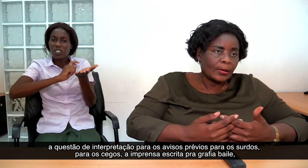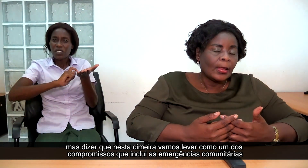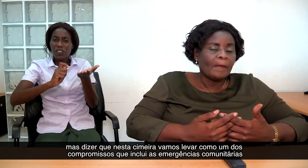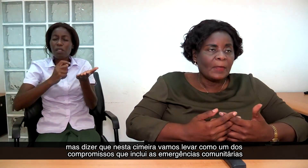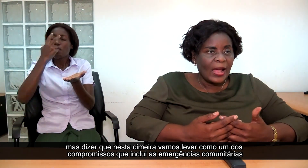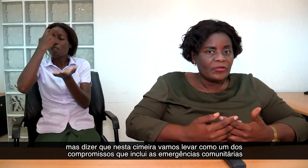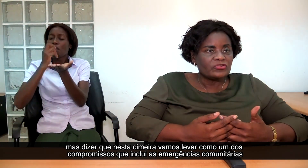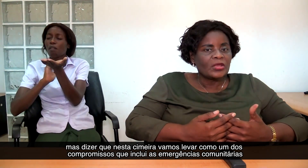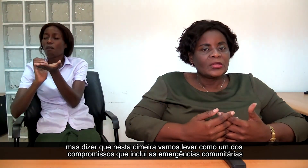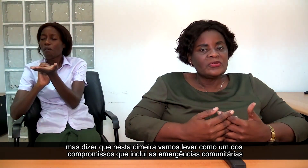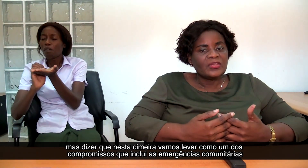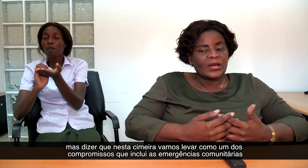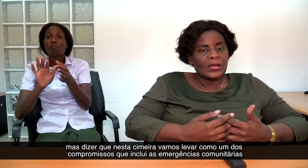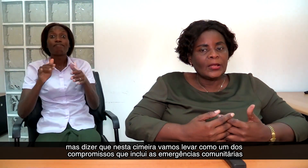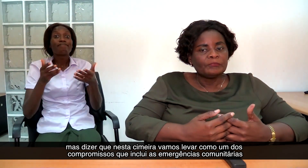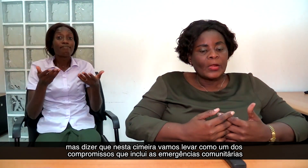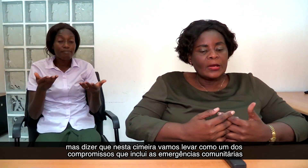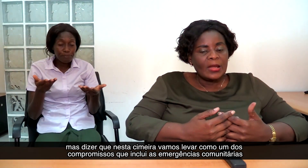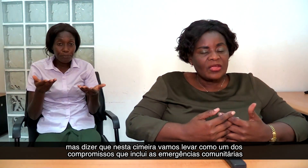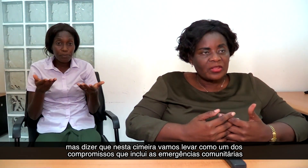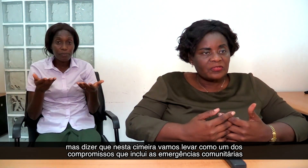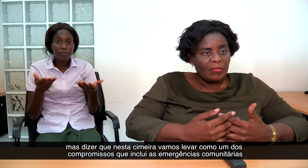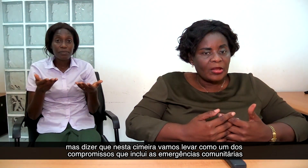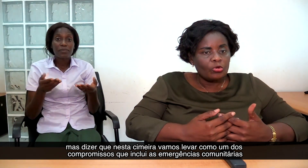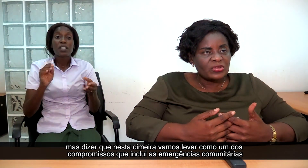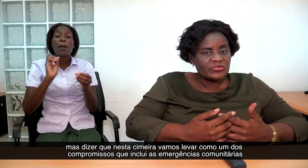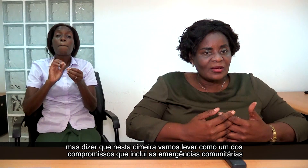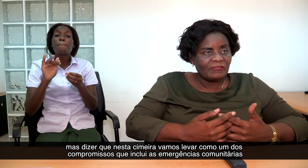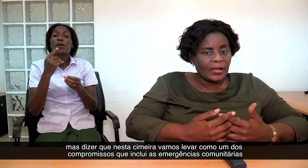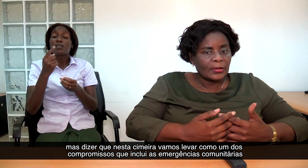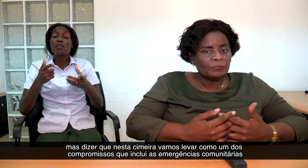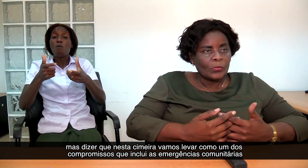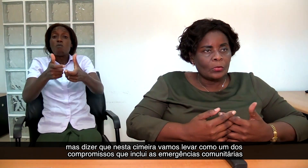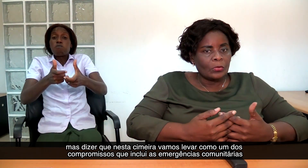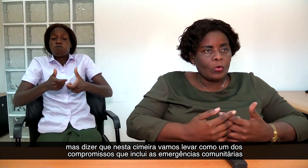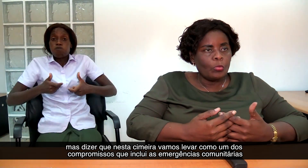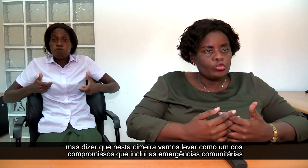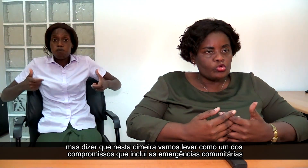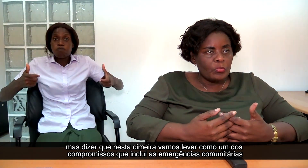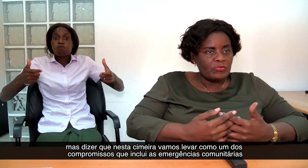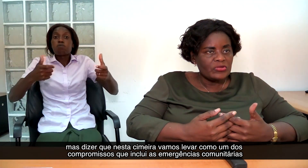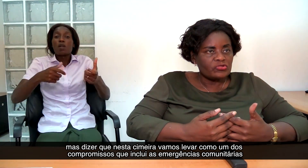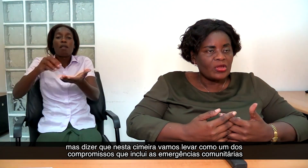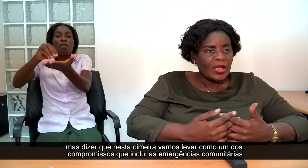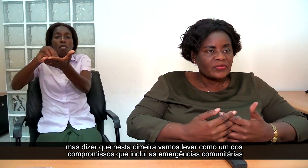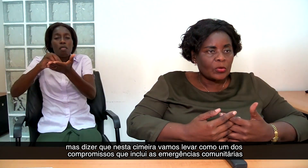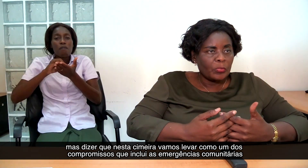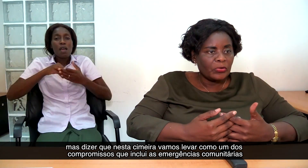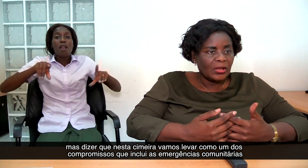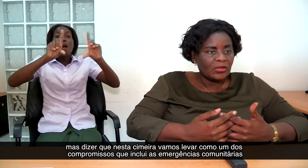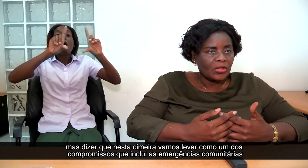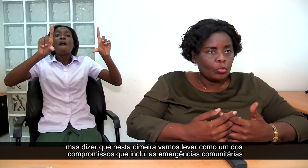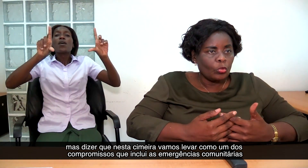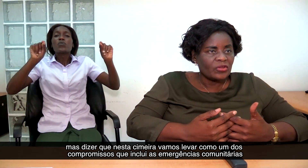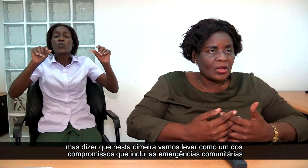braille, mas dizer que nesta cimeira nós estamos a levar como um dos compromissos essa